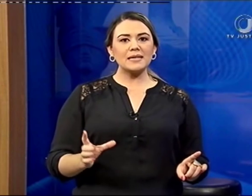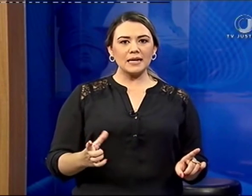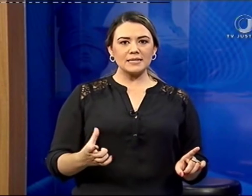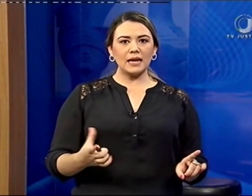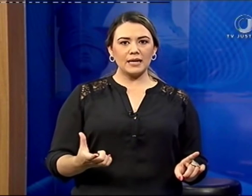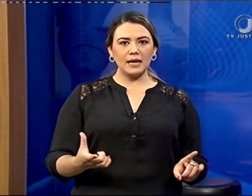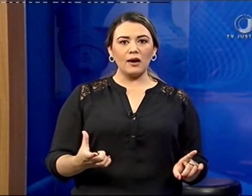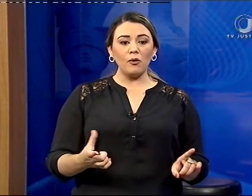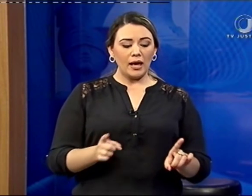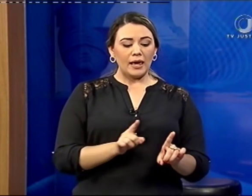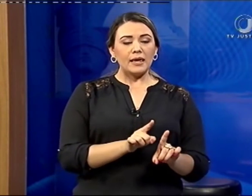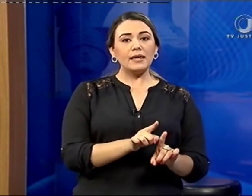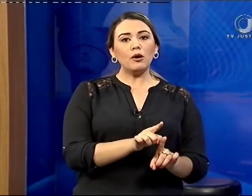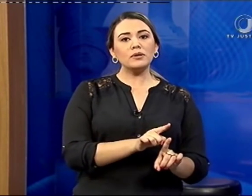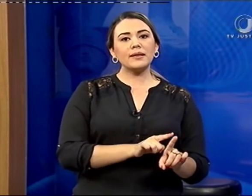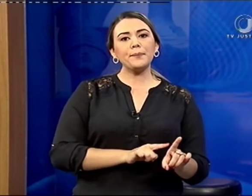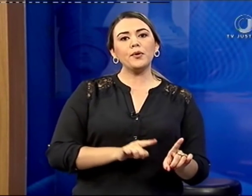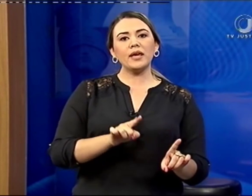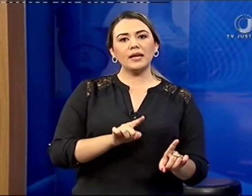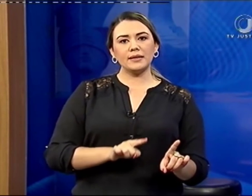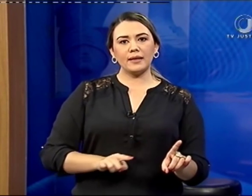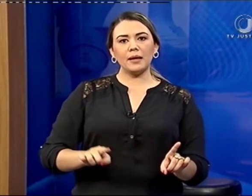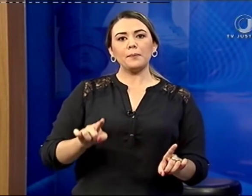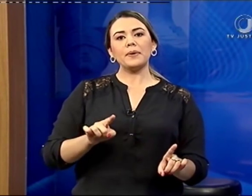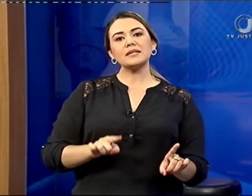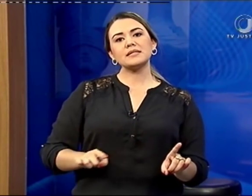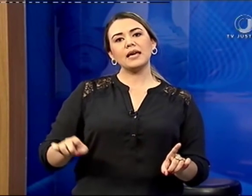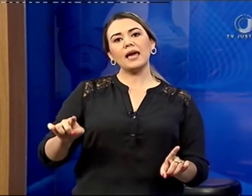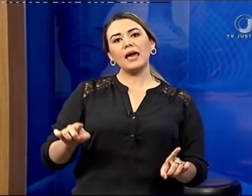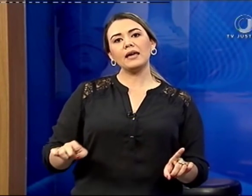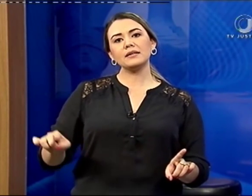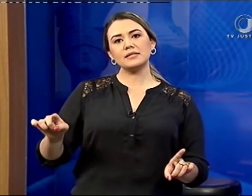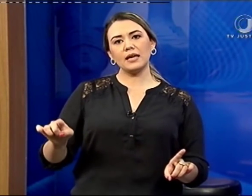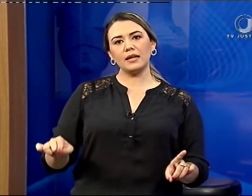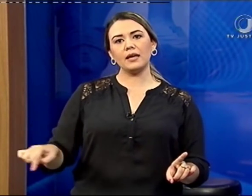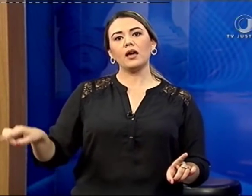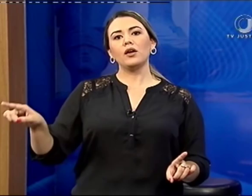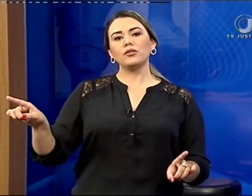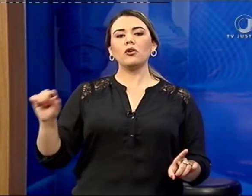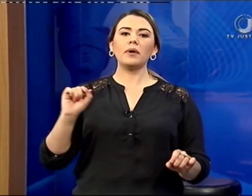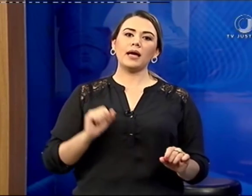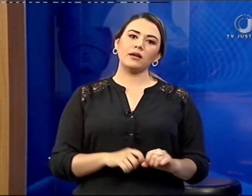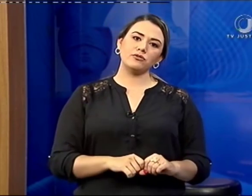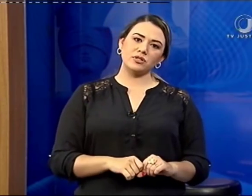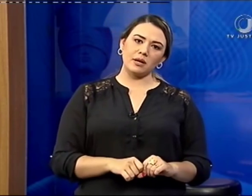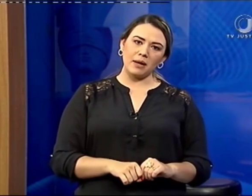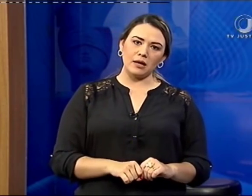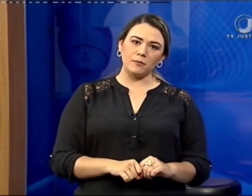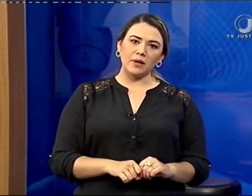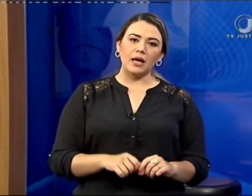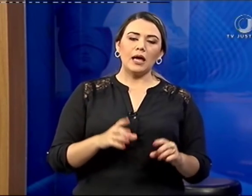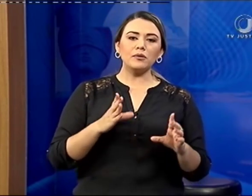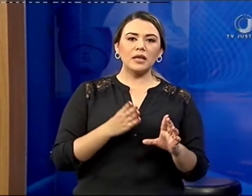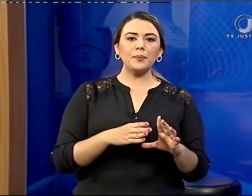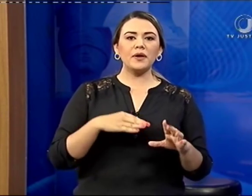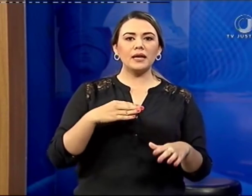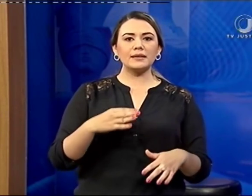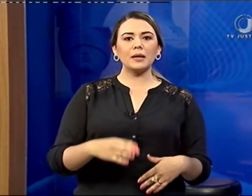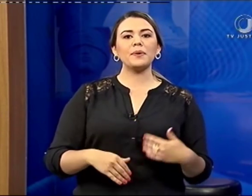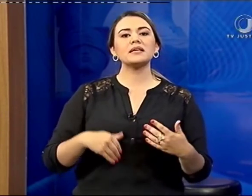parcela salarial e é o tempo que ele tem para se reinserir no mercado de trabalho. É o tempo que ele tem para